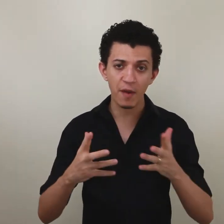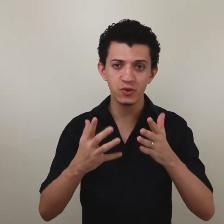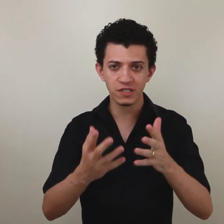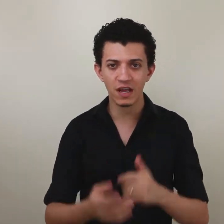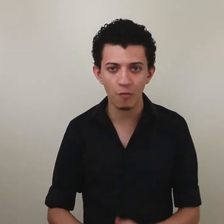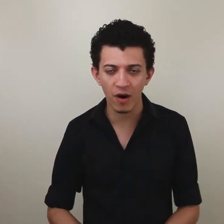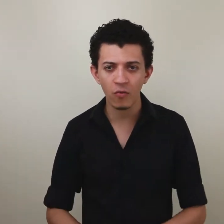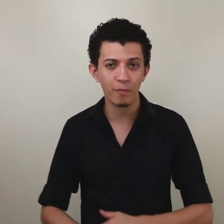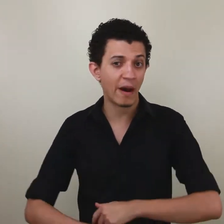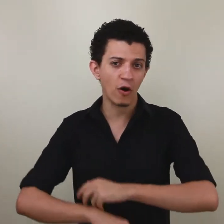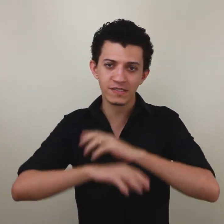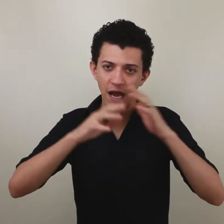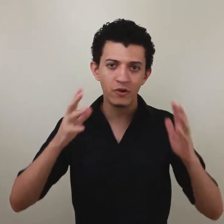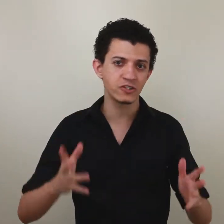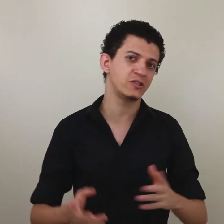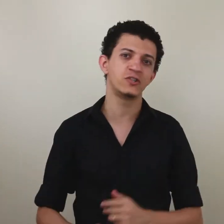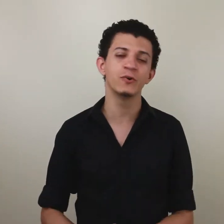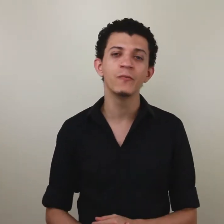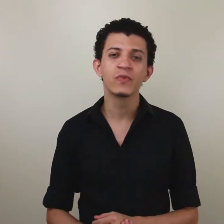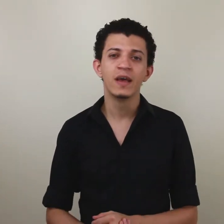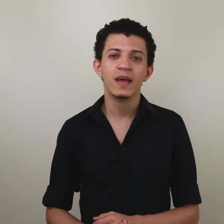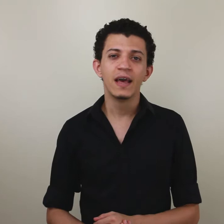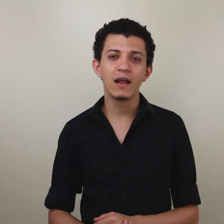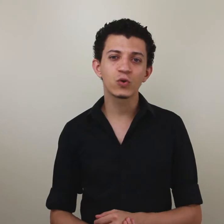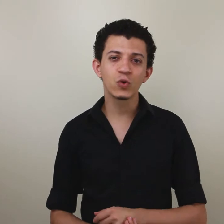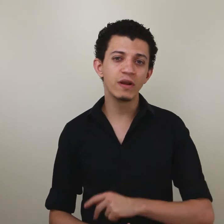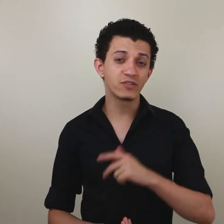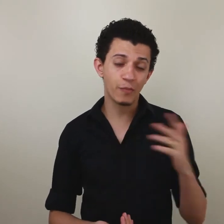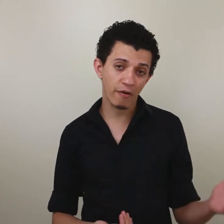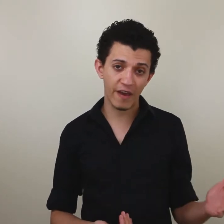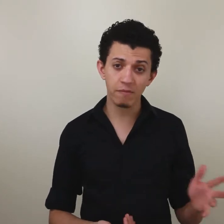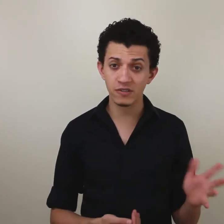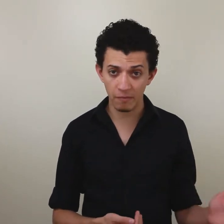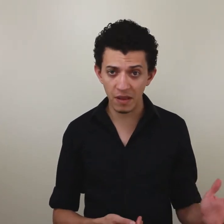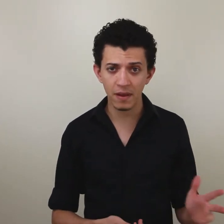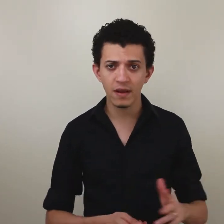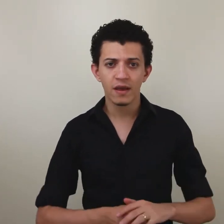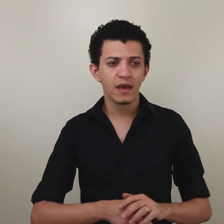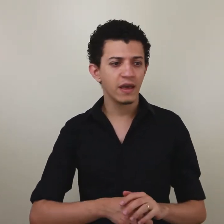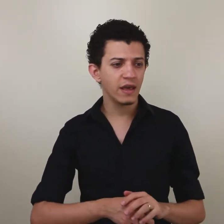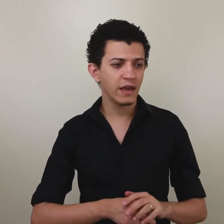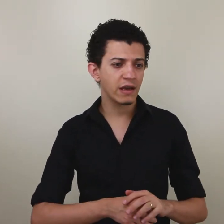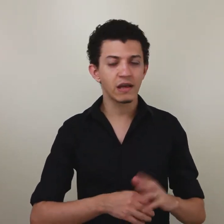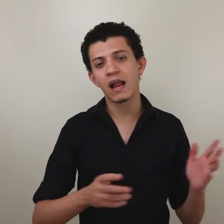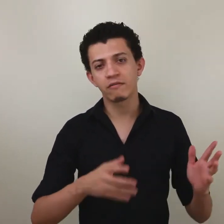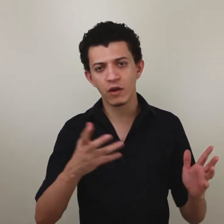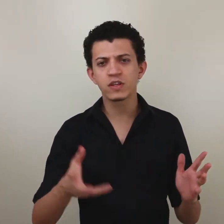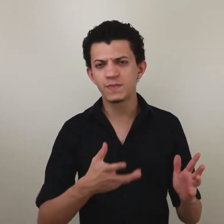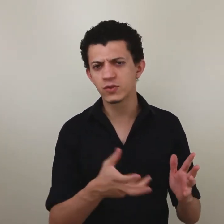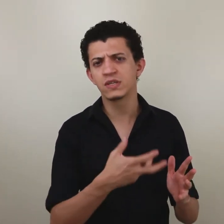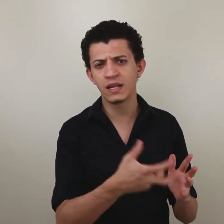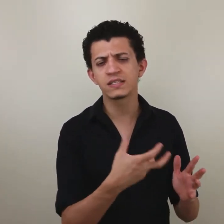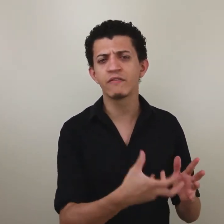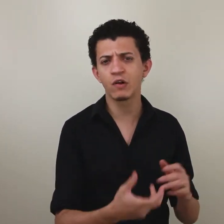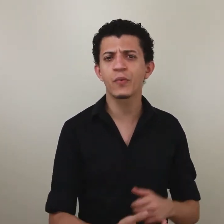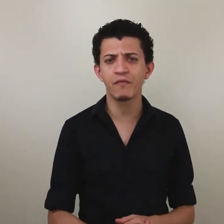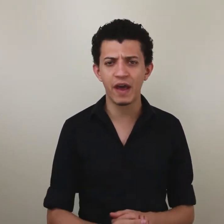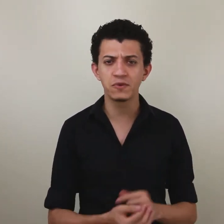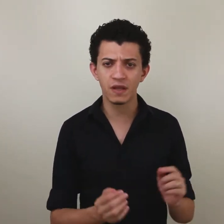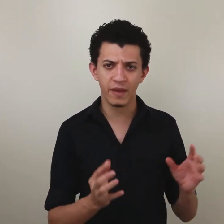de salomão maior sabe que desistiu ele é autor do livro de provérbios na bíblia e kaká e outras pessoas se inscreveram projetos também